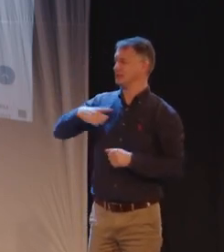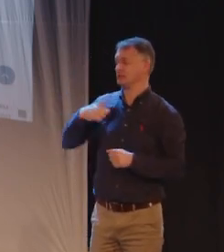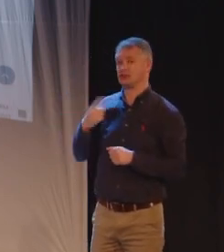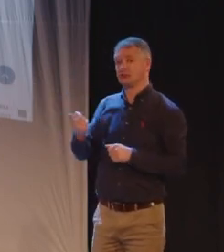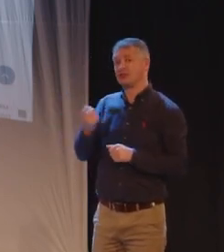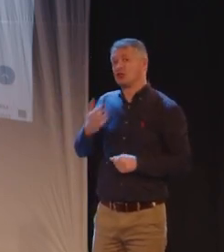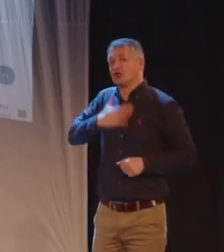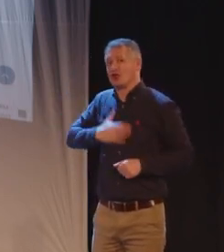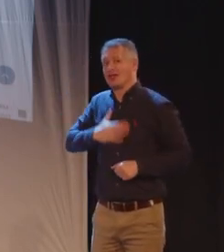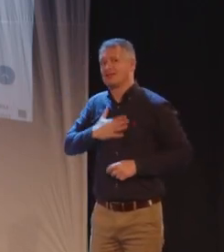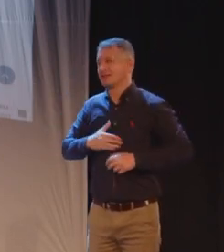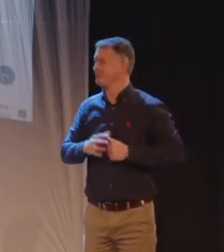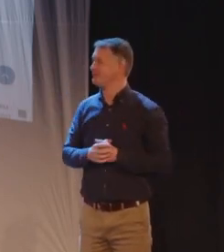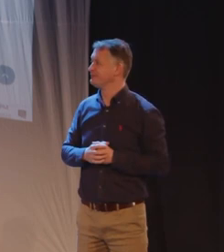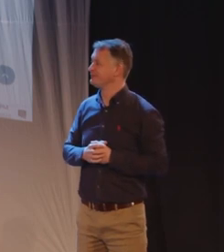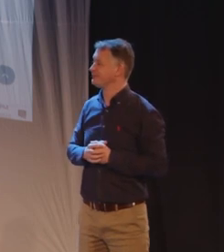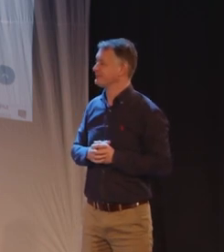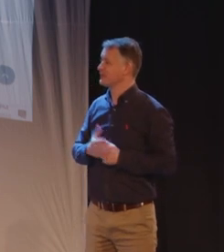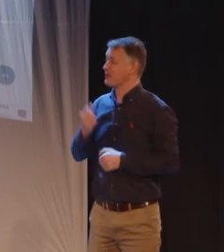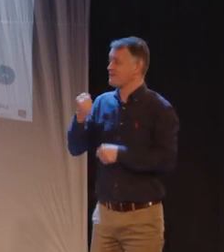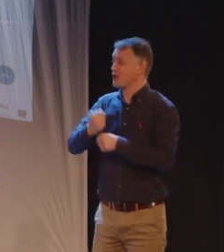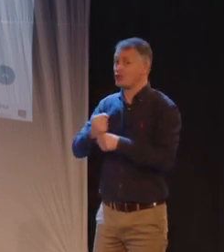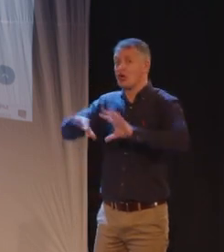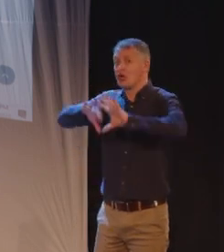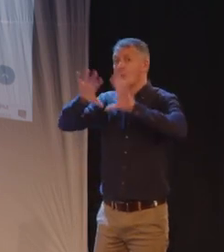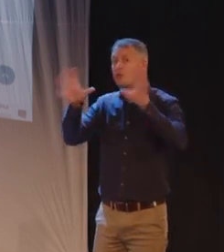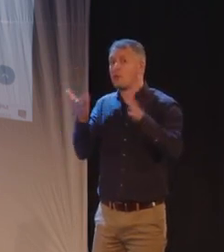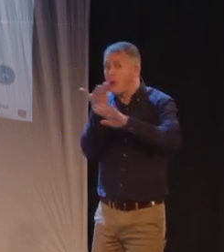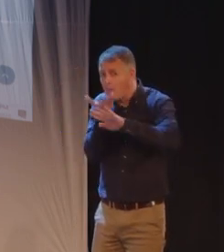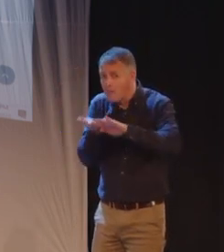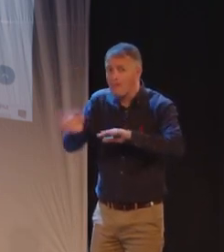sunt din dorința de a face lumea mai bună.